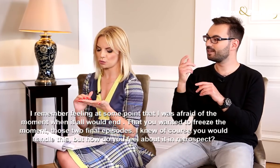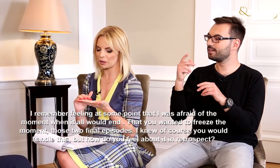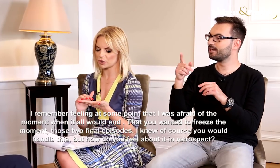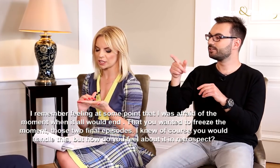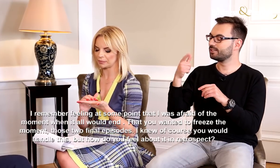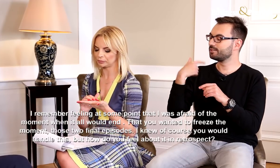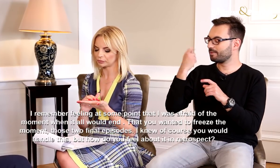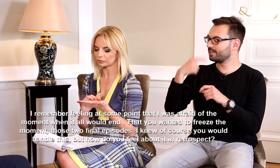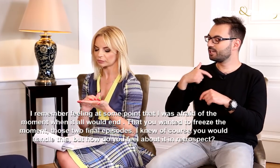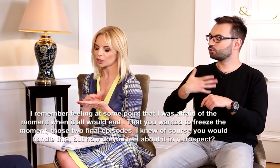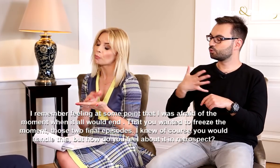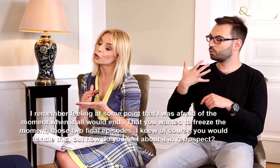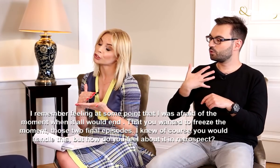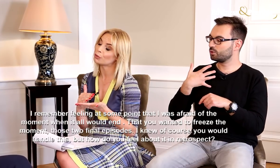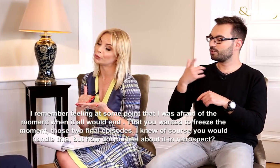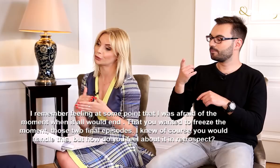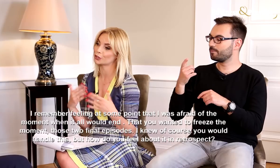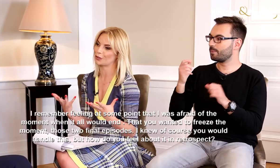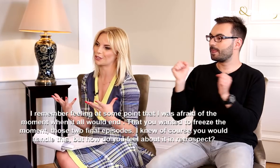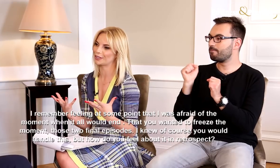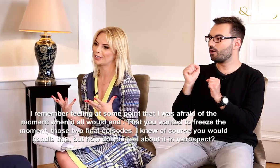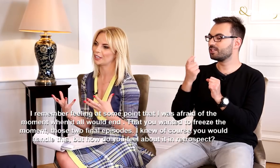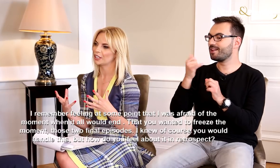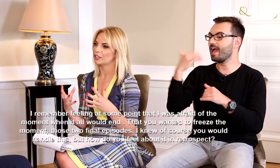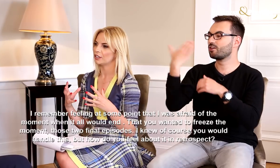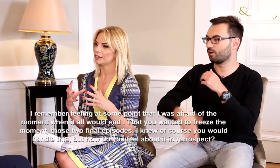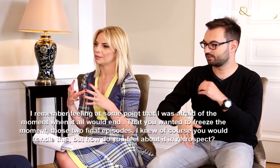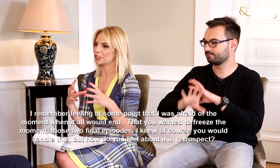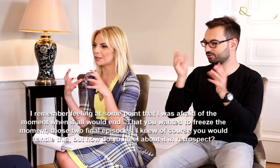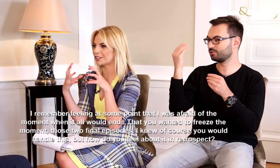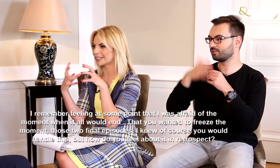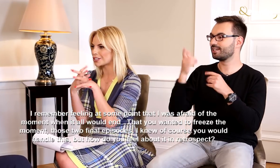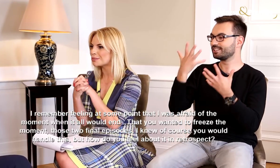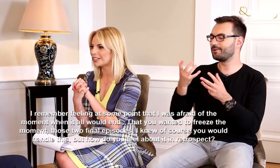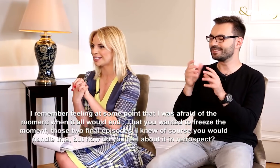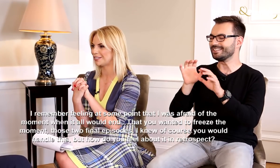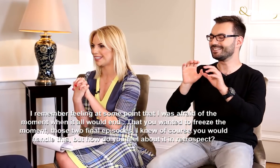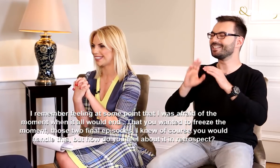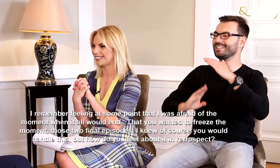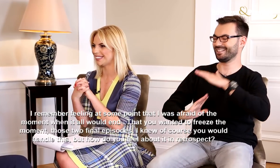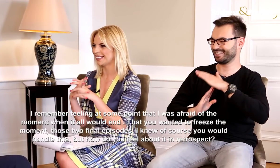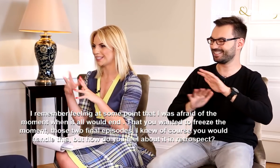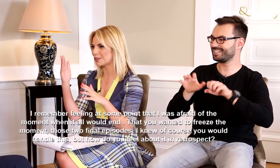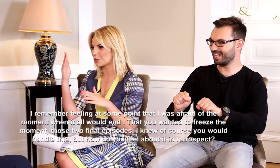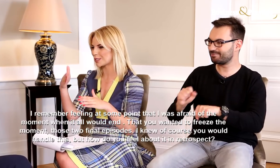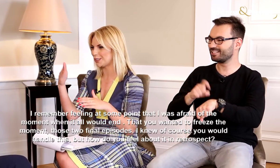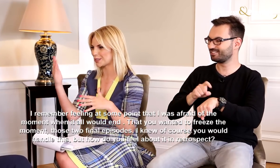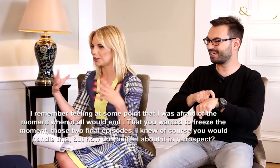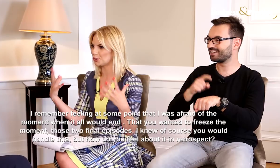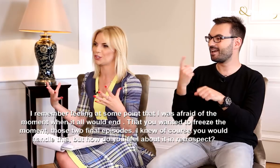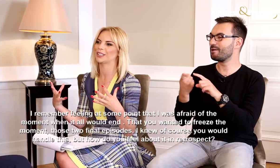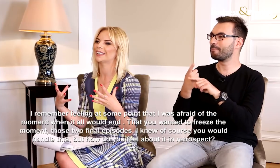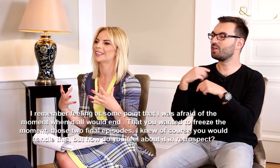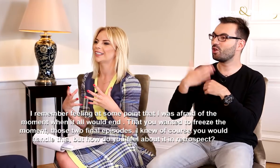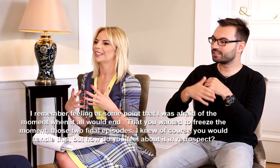gdzieś czułam, że boisz tego momentu, to się skończy. Że chciałaś tak zatrzymać tę chwilę i ten